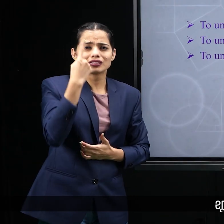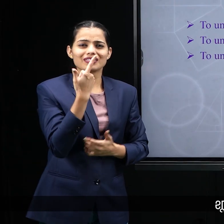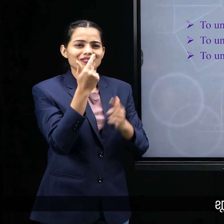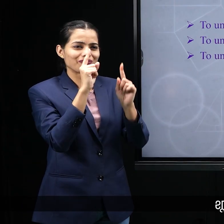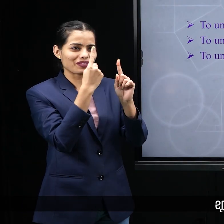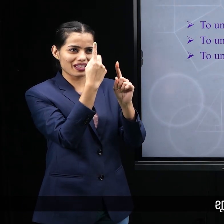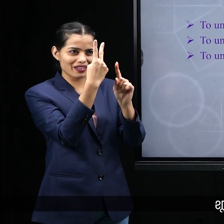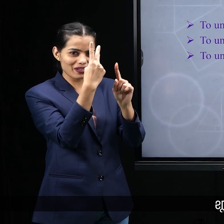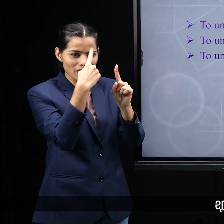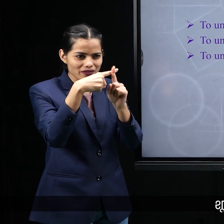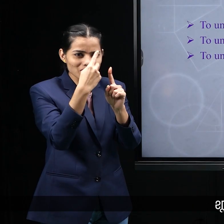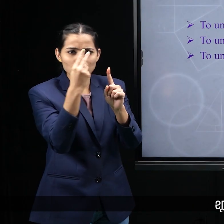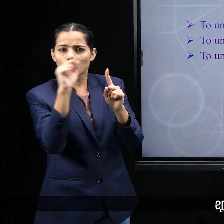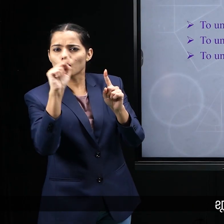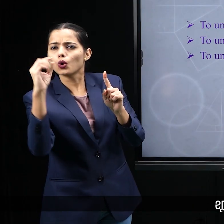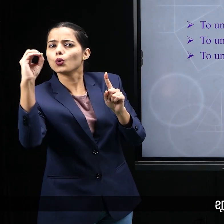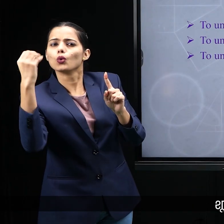शून्य बहुपद को समझना,